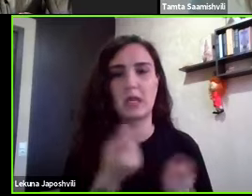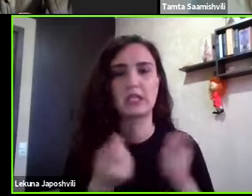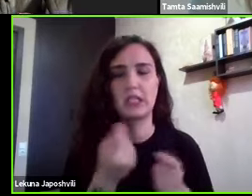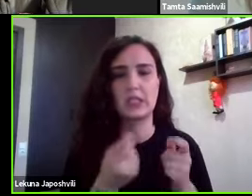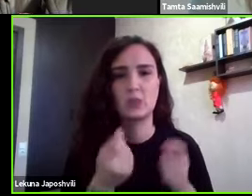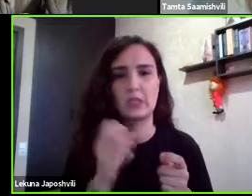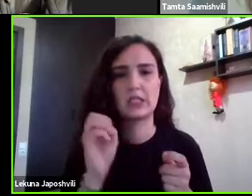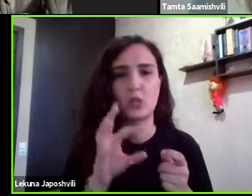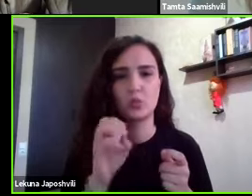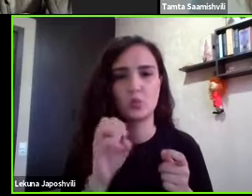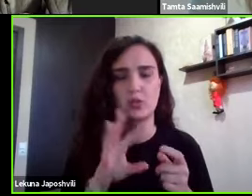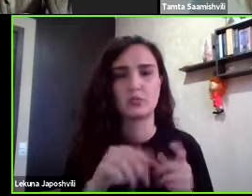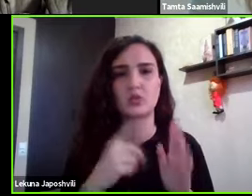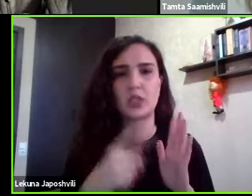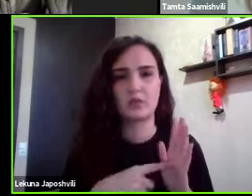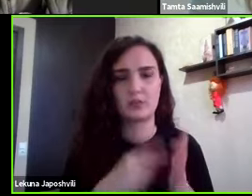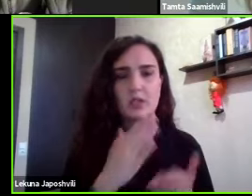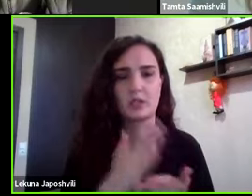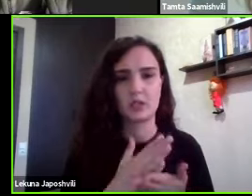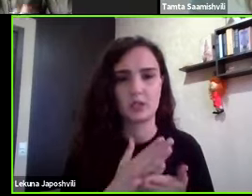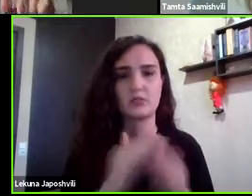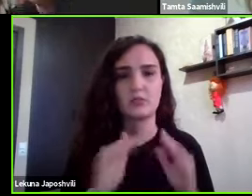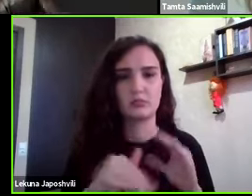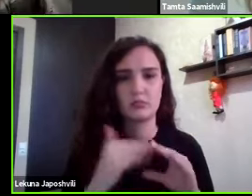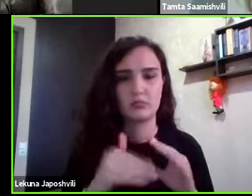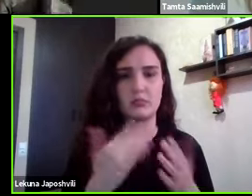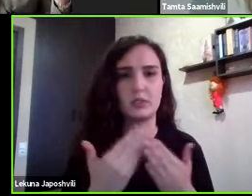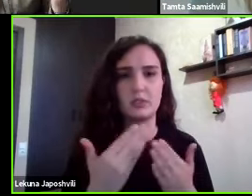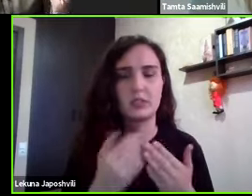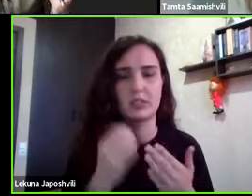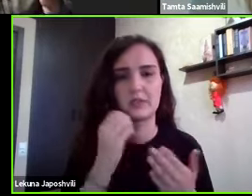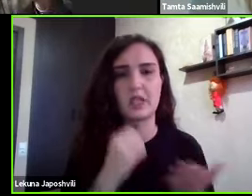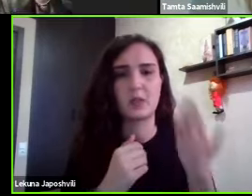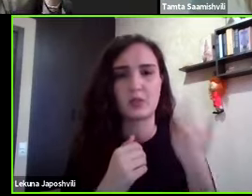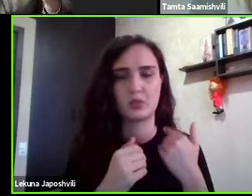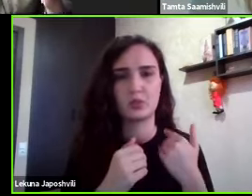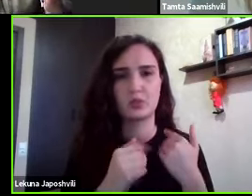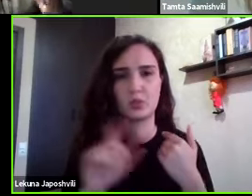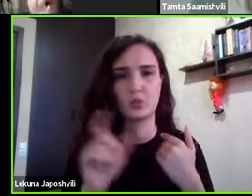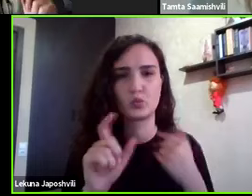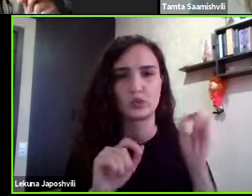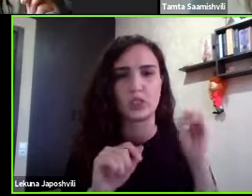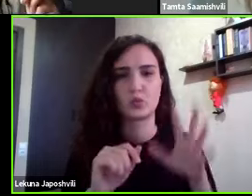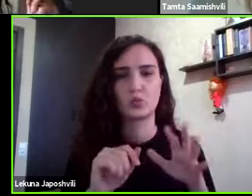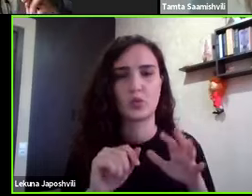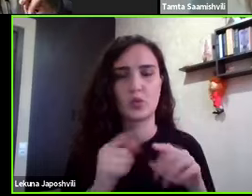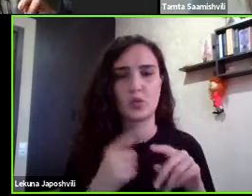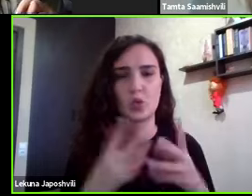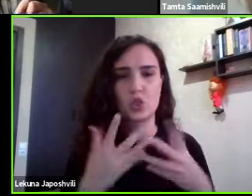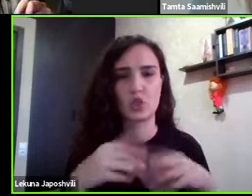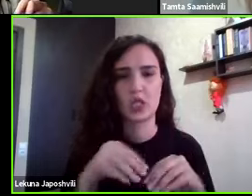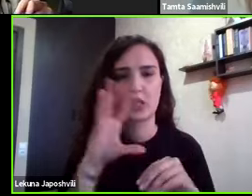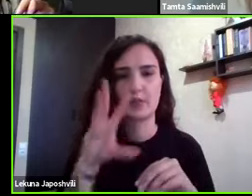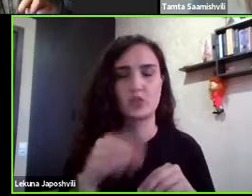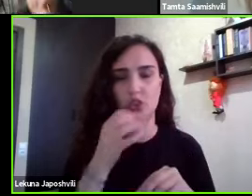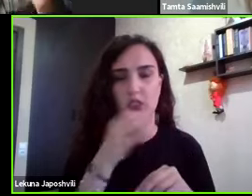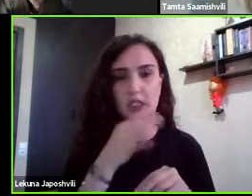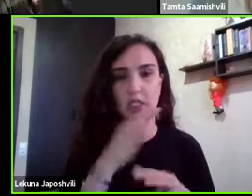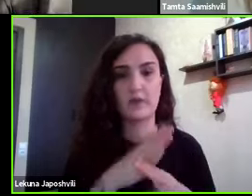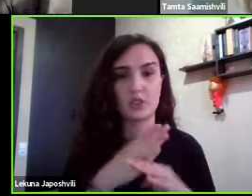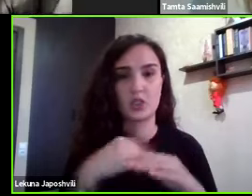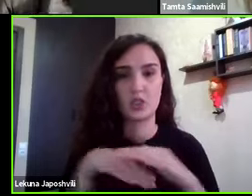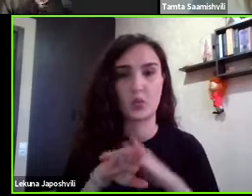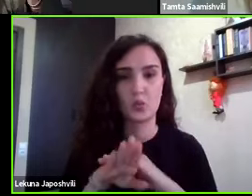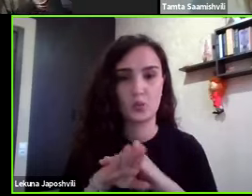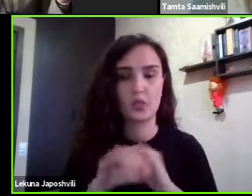ნათურები, ვთქვათ, შეკითხები მოდის ხოლმე, რომ აი ვთქვათ, ძველებური ლურჯი ნათურა, რომელიც ოჯახებში ჯერ კიდევ დევს, ან